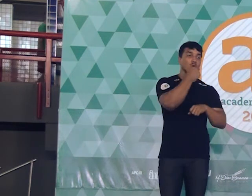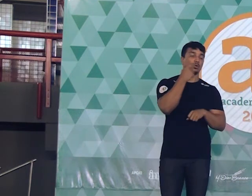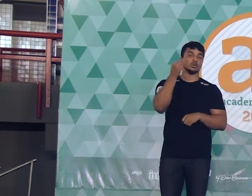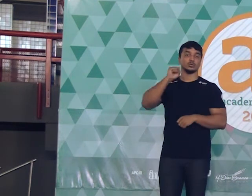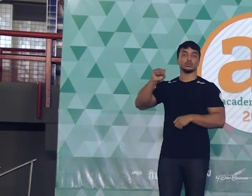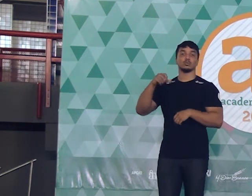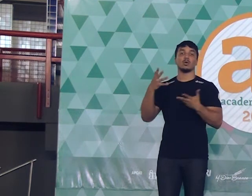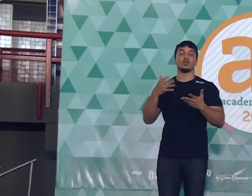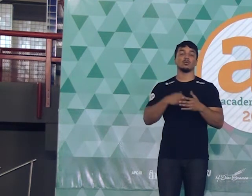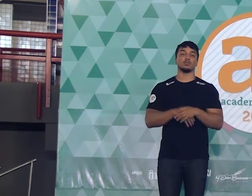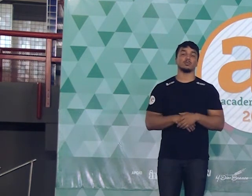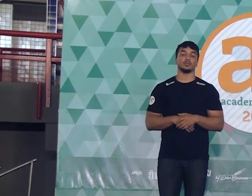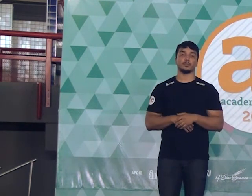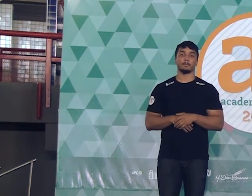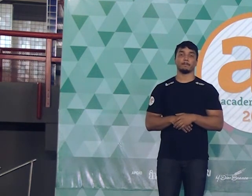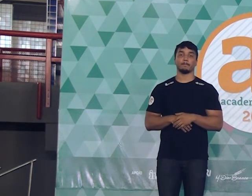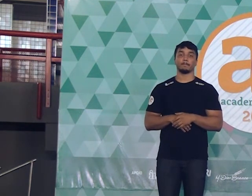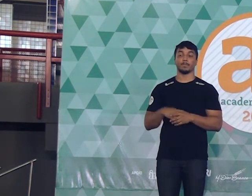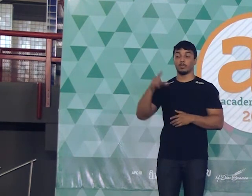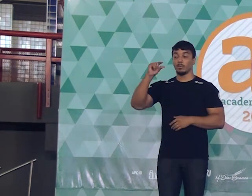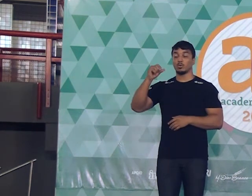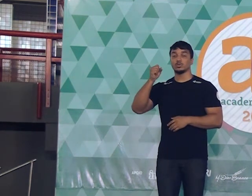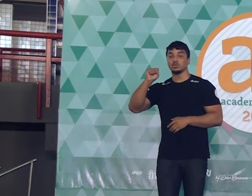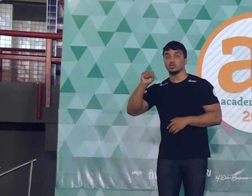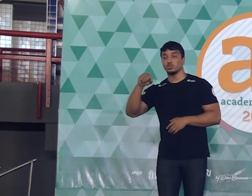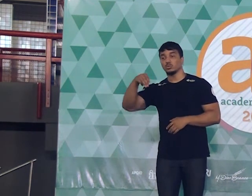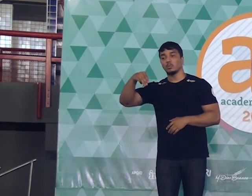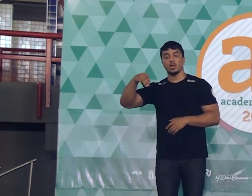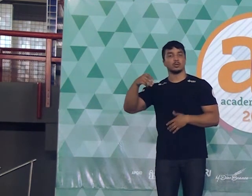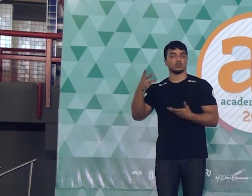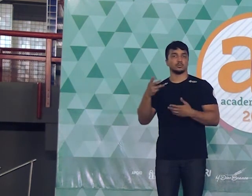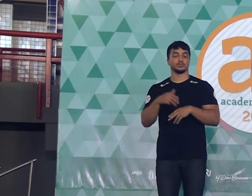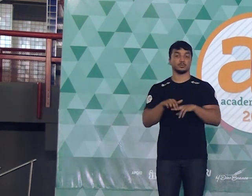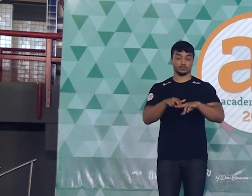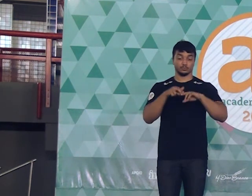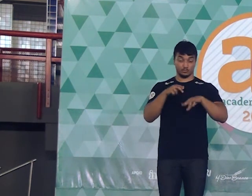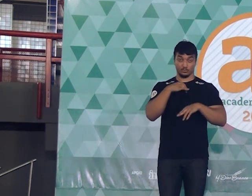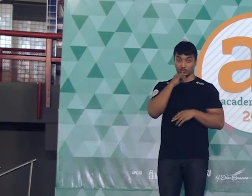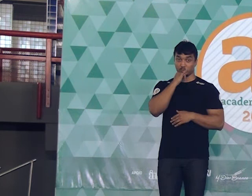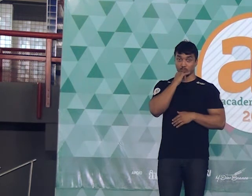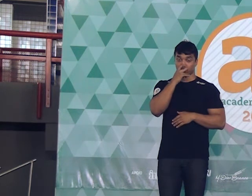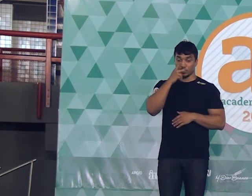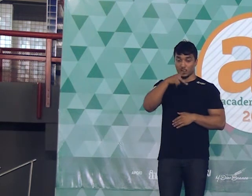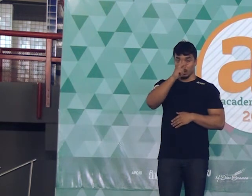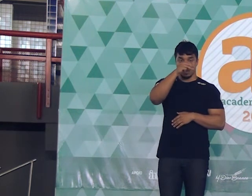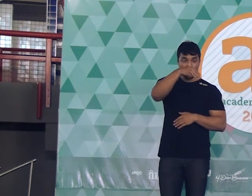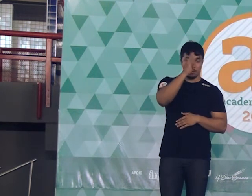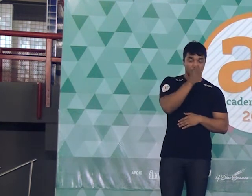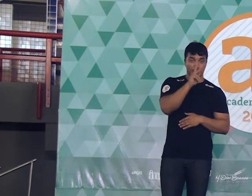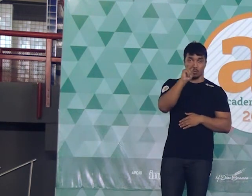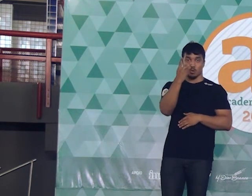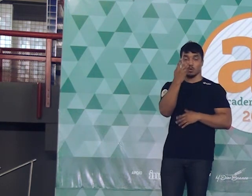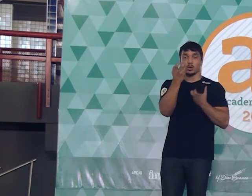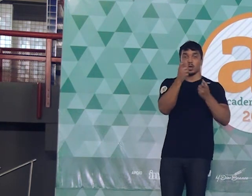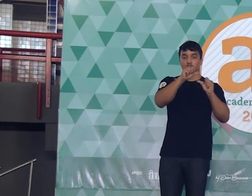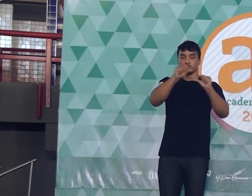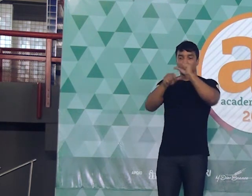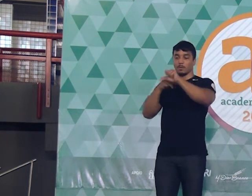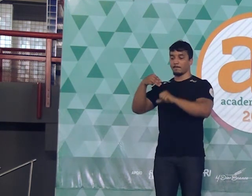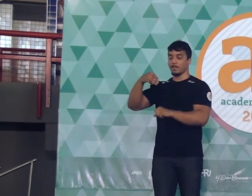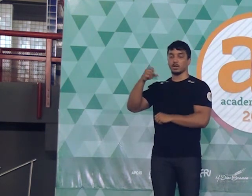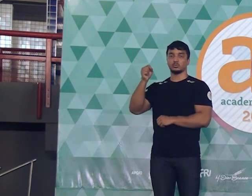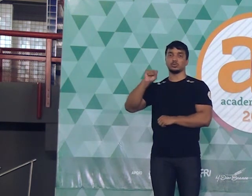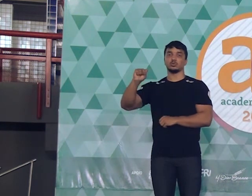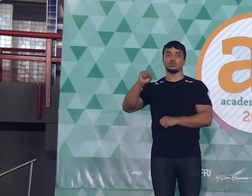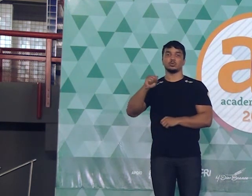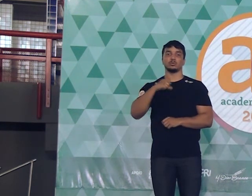O menor seria o segundo ou metro. Então, se eu tiver em quilômetro por hora e quiser ir a metro por segundo, eu tenho